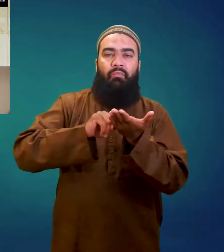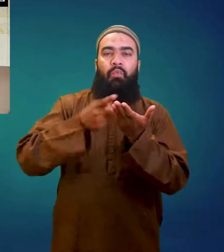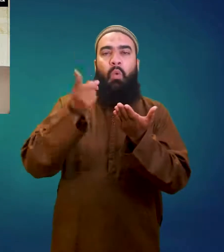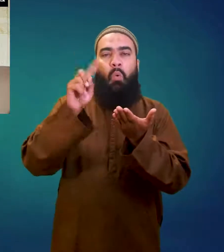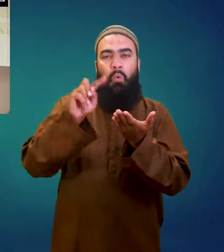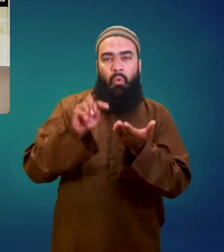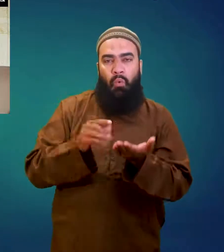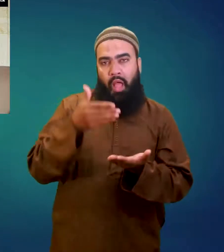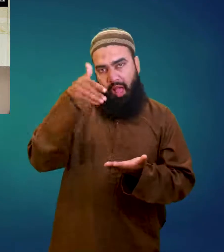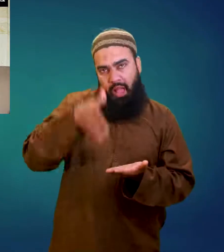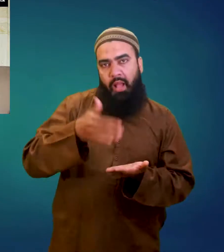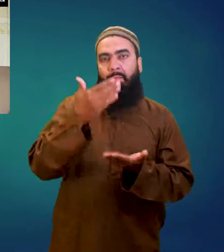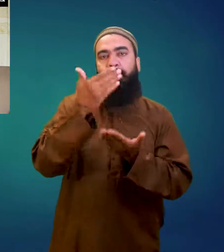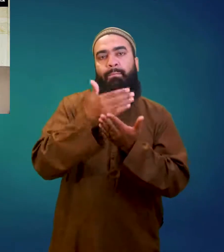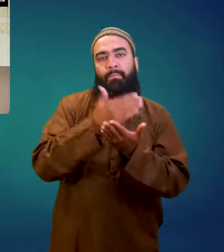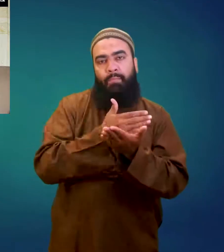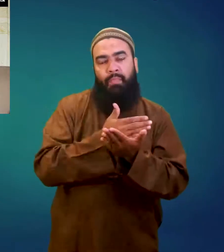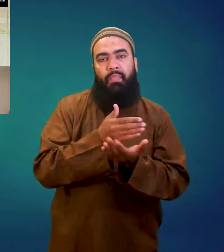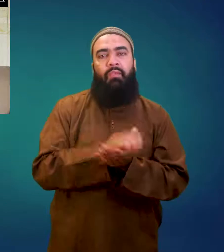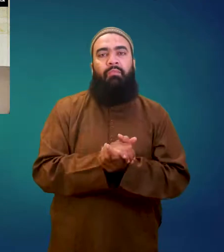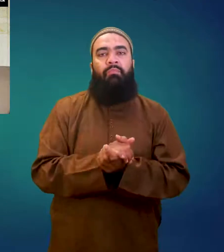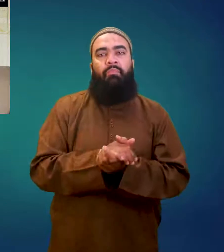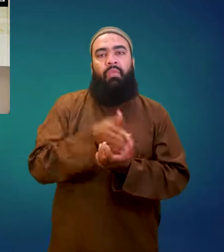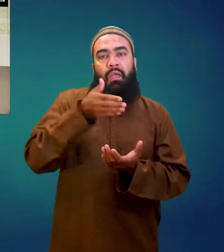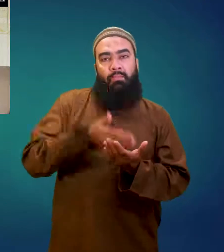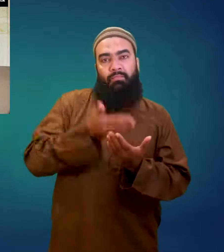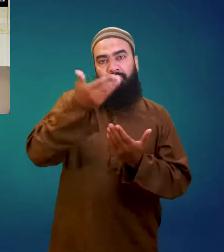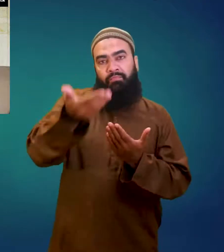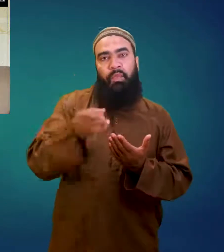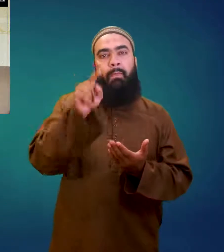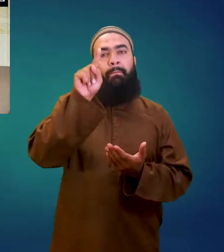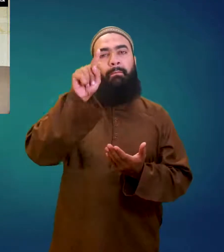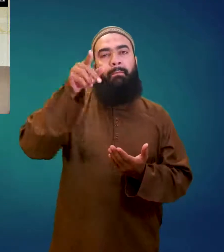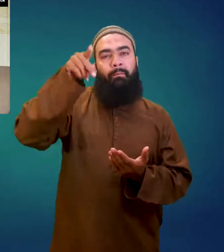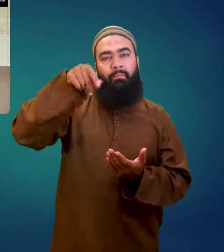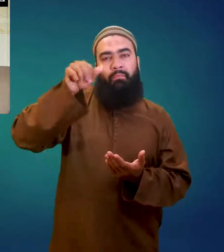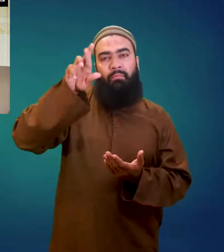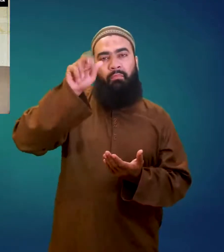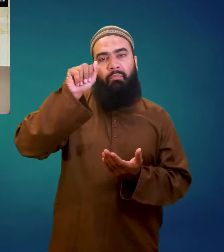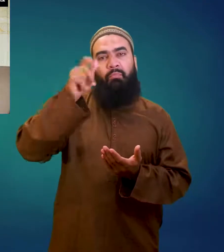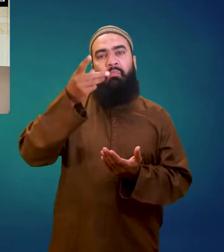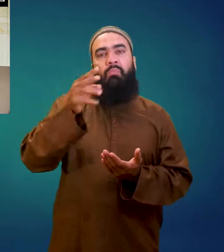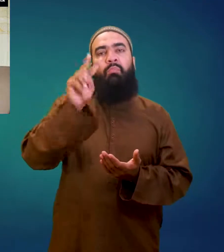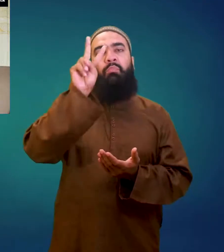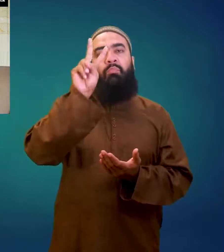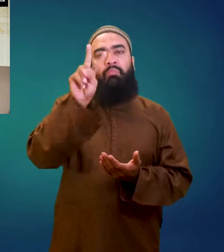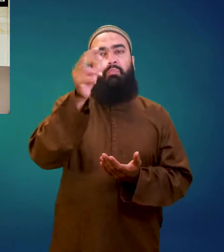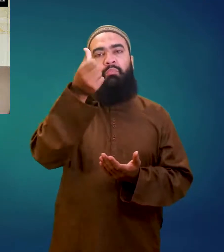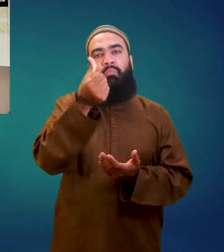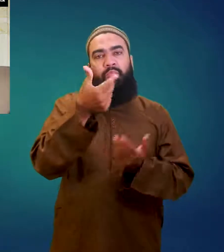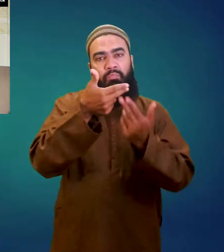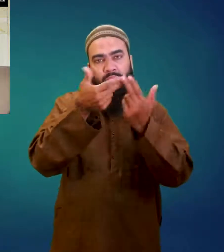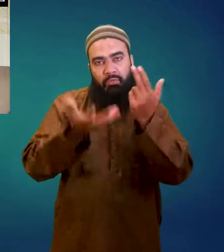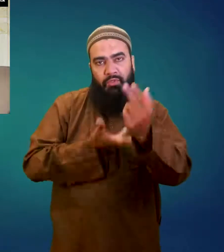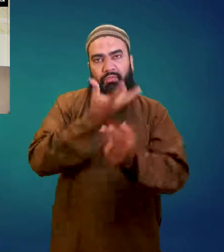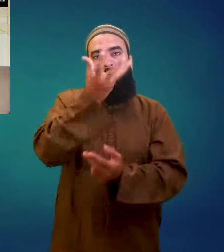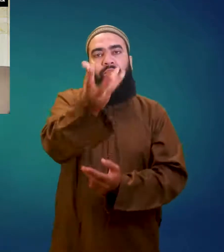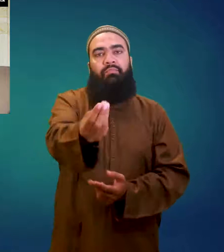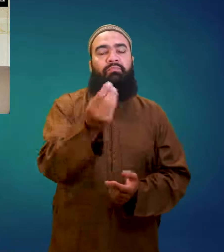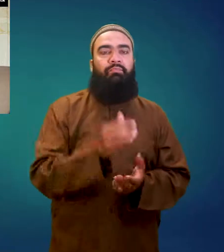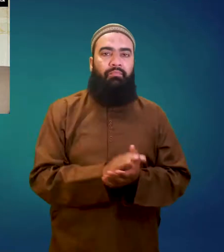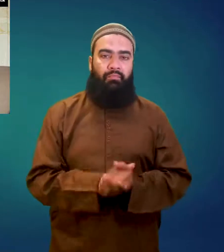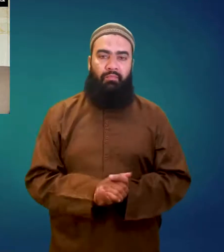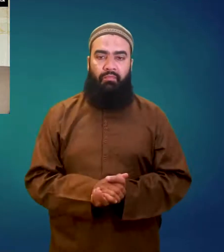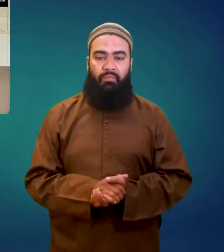کے پاروں کے خلاصے کے اس پروگرام میں آج آپ کے سامنے پارہ نمبر 26 کا خلاصہ پیش ہے۔